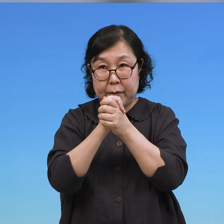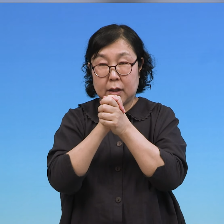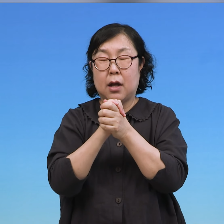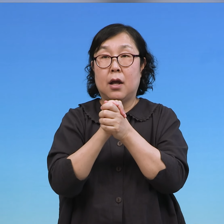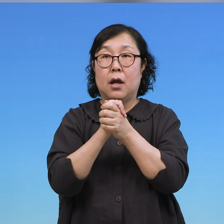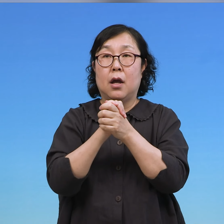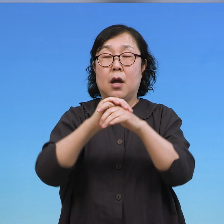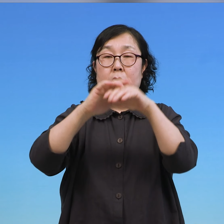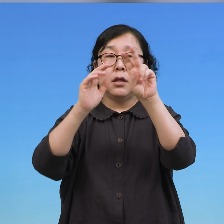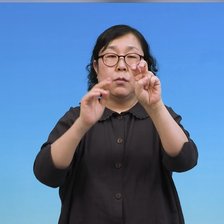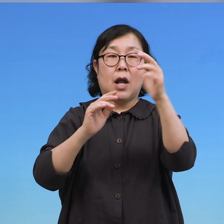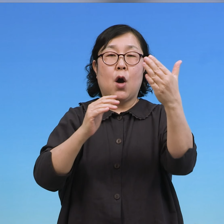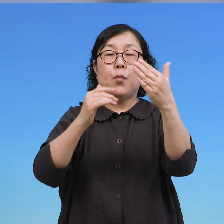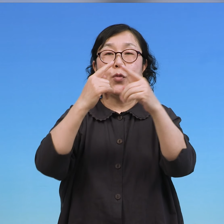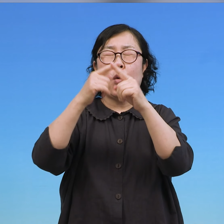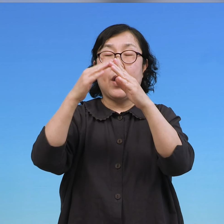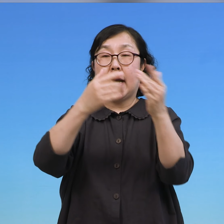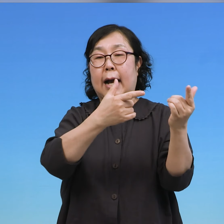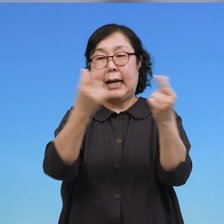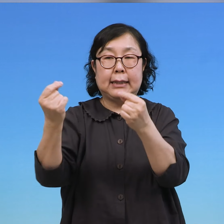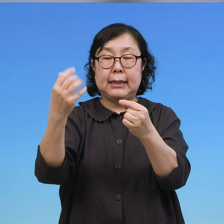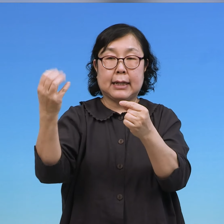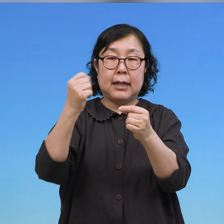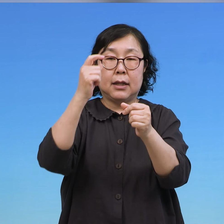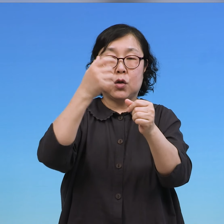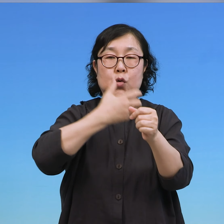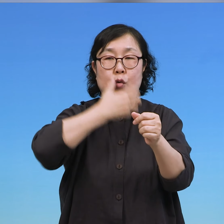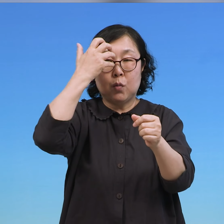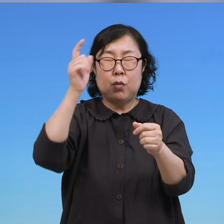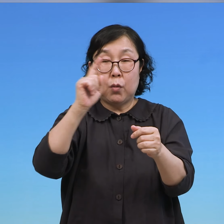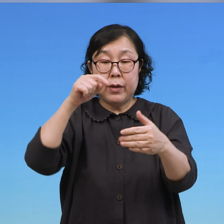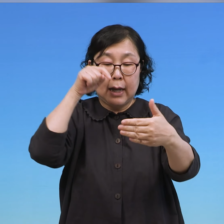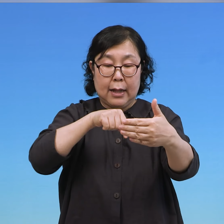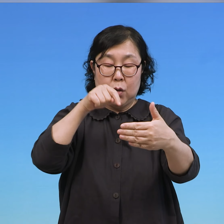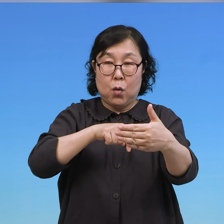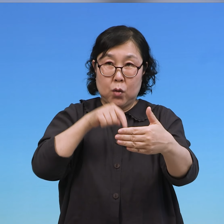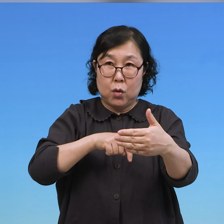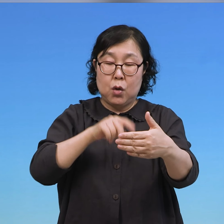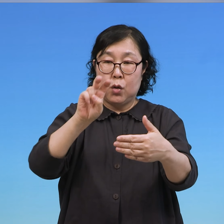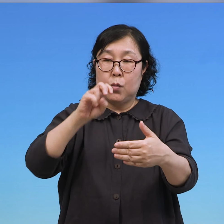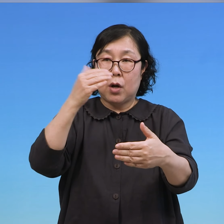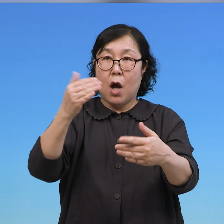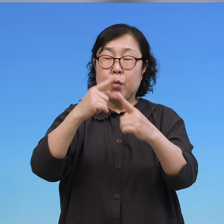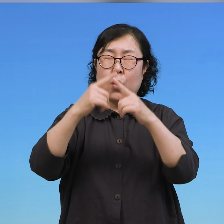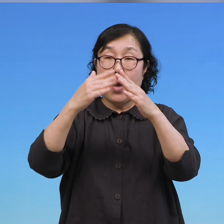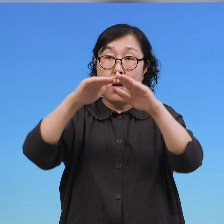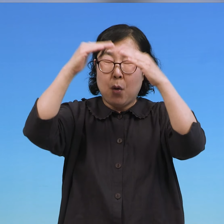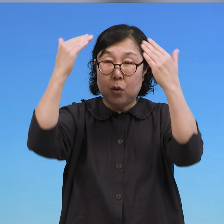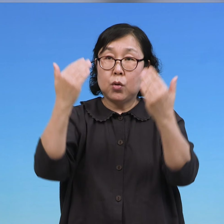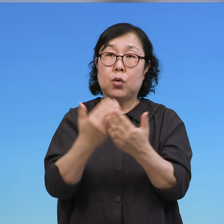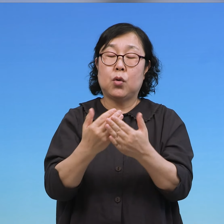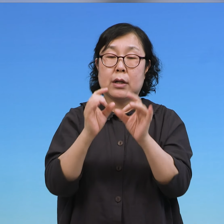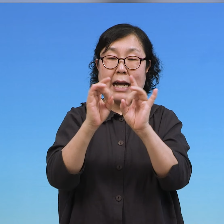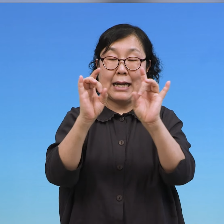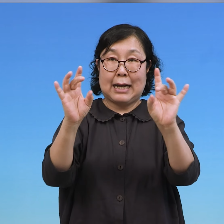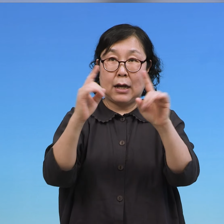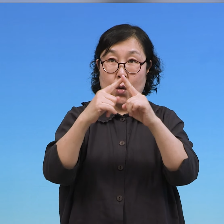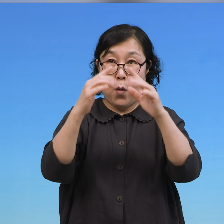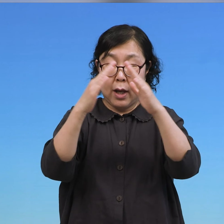모든 교회가 함께 꾸어야 되는 꿈 2가지 중에 첫째는요, 안으로는 29교회 모두가